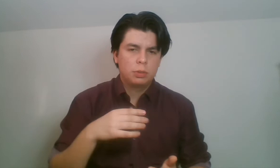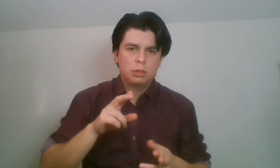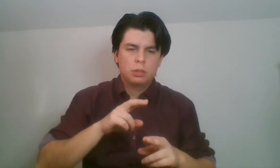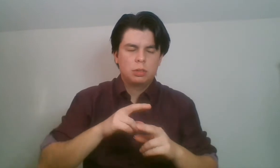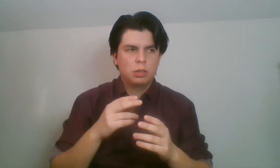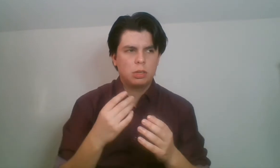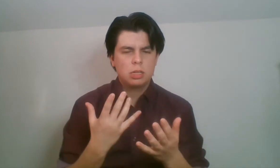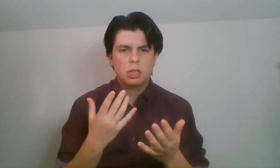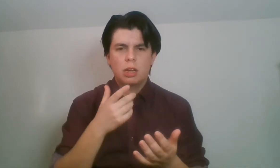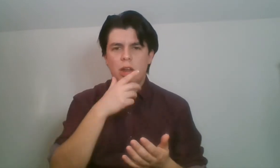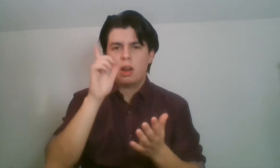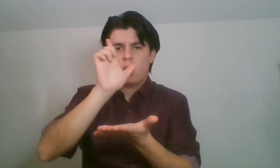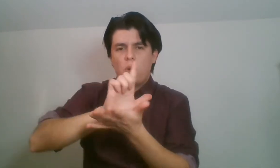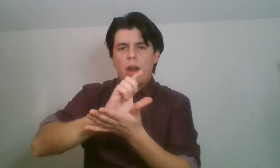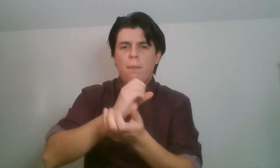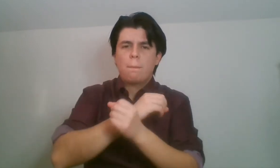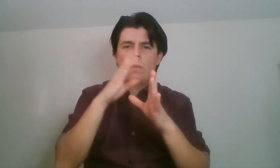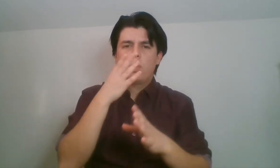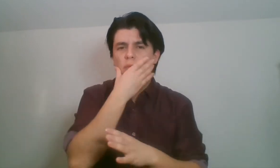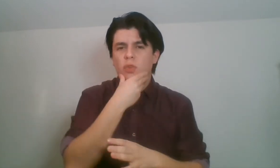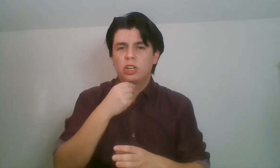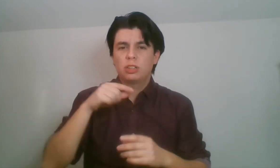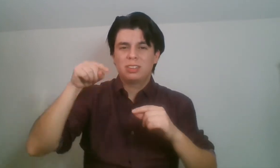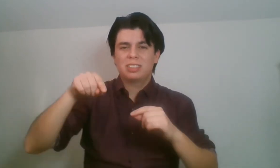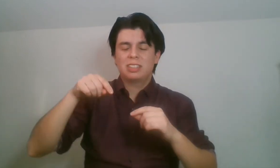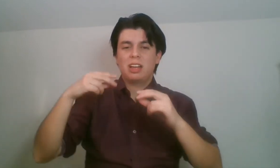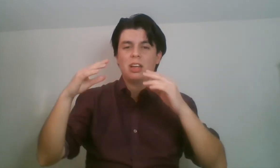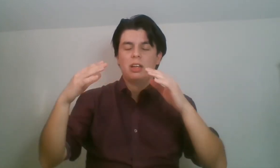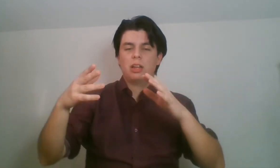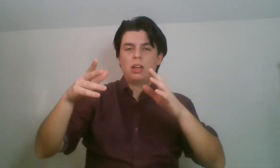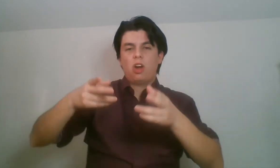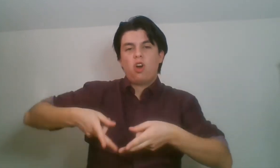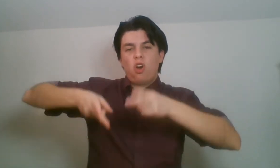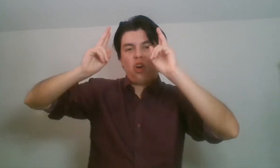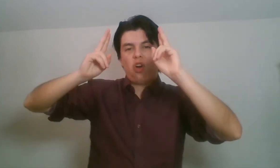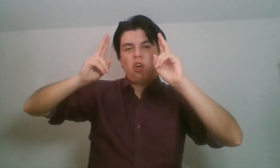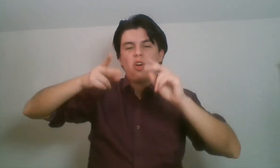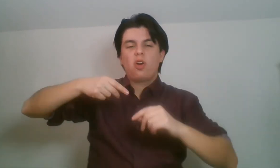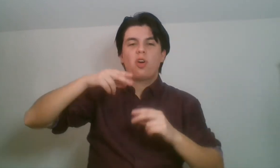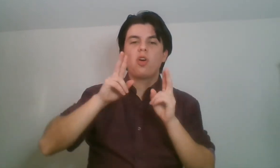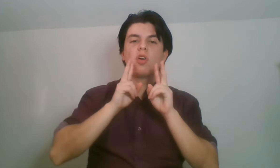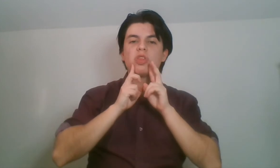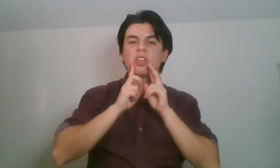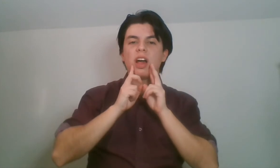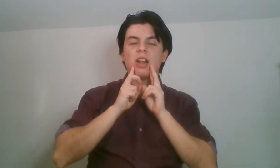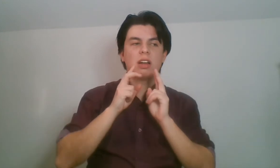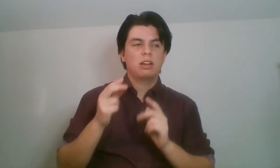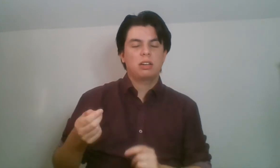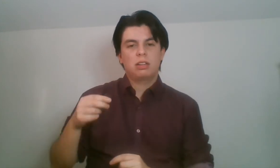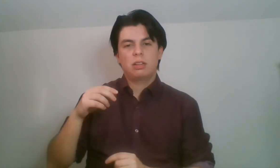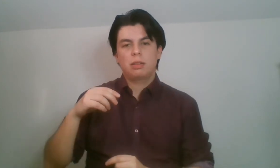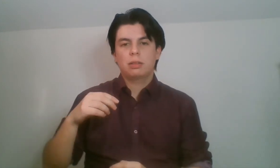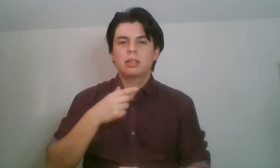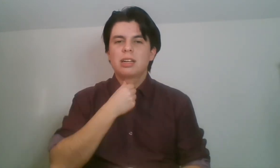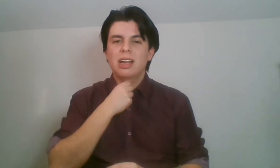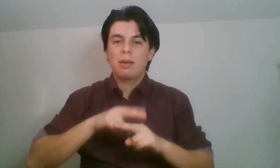Restauraron, hicieron, como te digo, este lugar que era muy bonito, el Hostal del Parque,